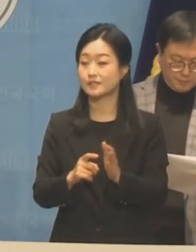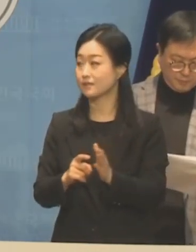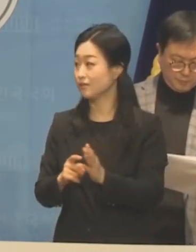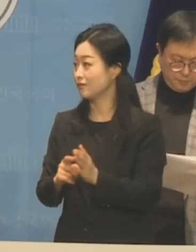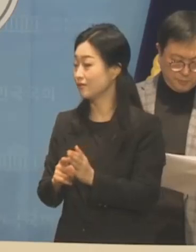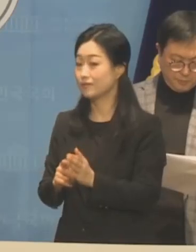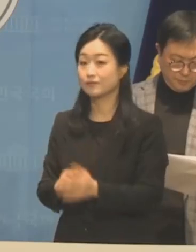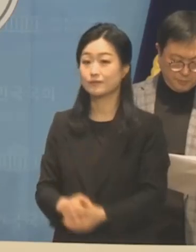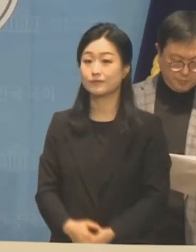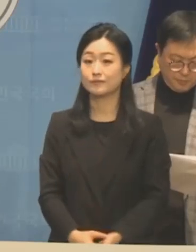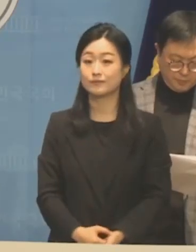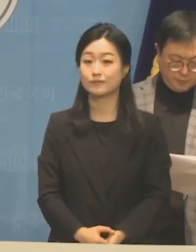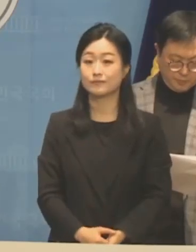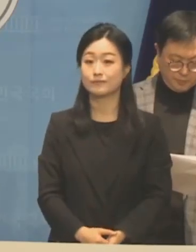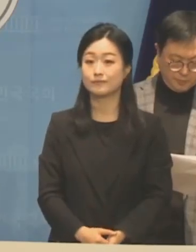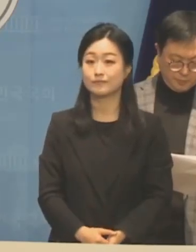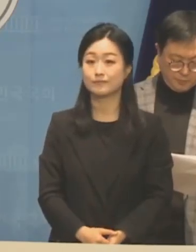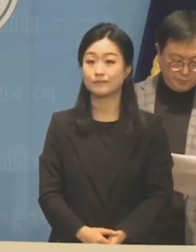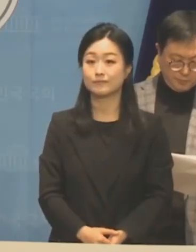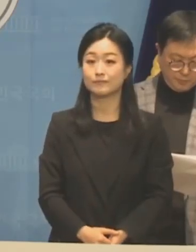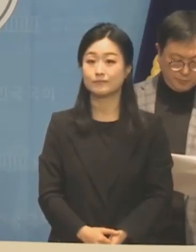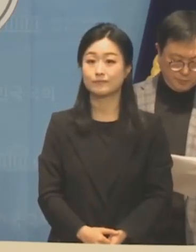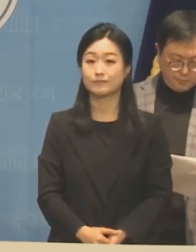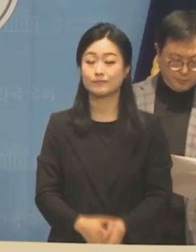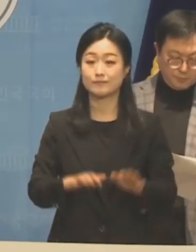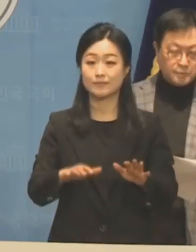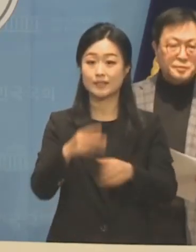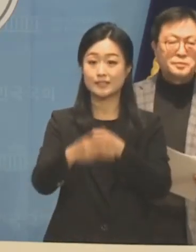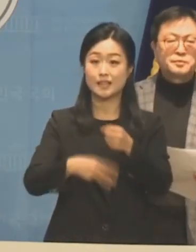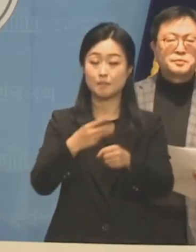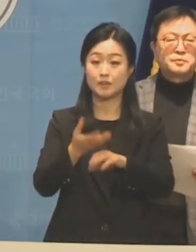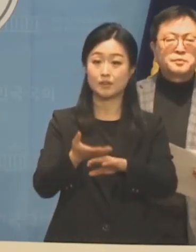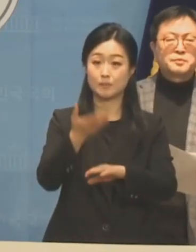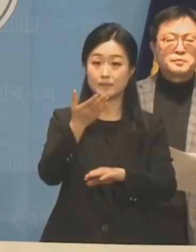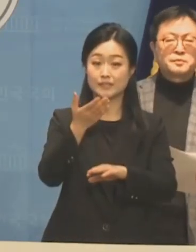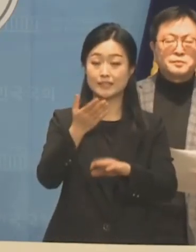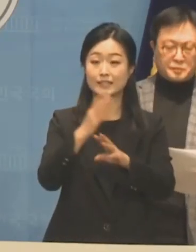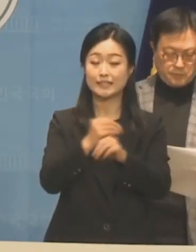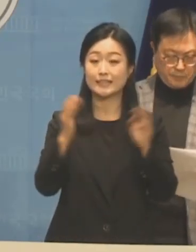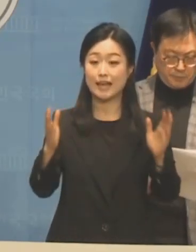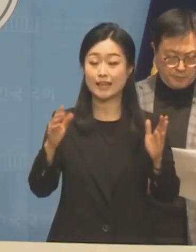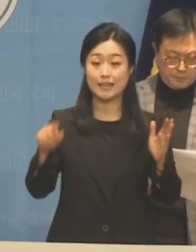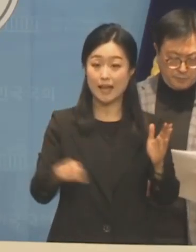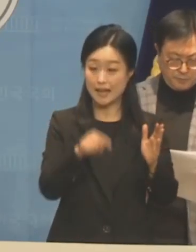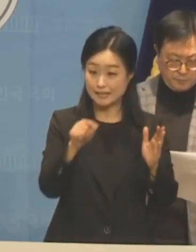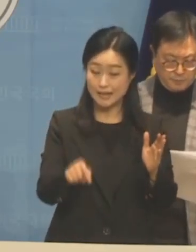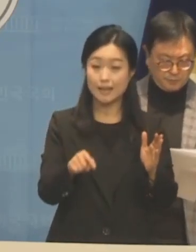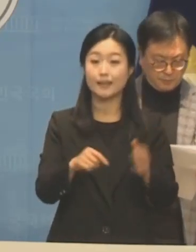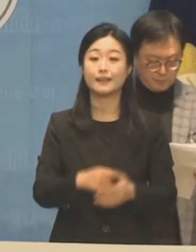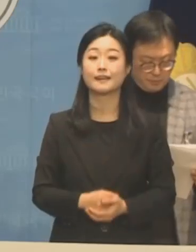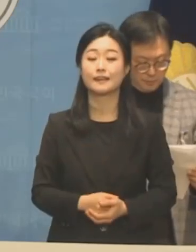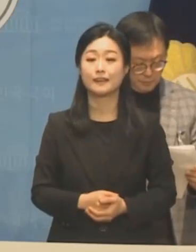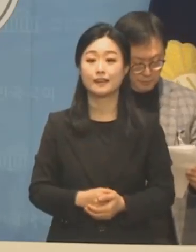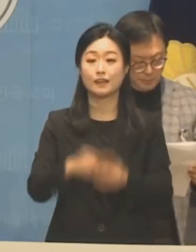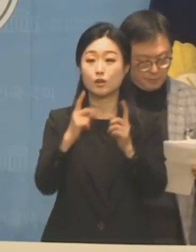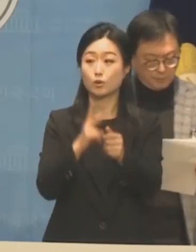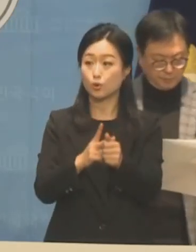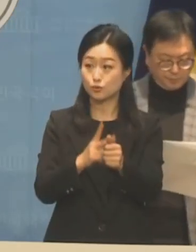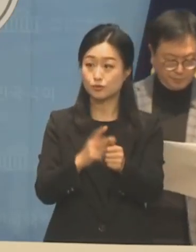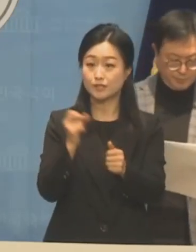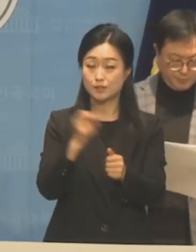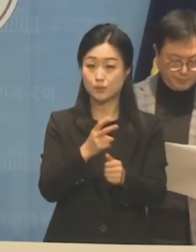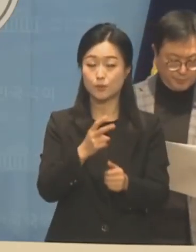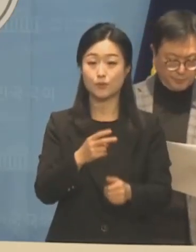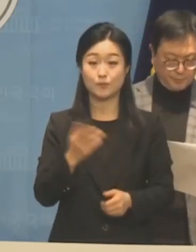된 이후의 일이었습니다. 4년 넘는 기간 동안 범학계 국민검증단 교수님들 그리고